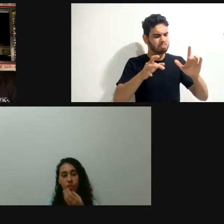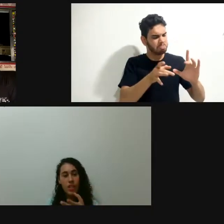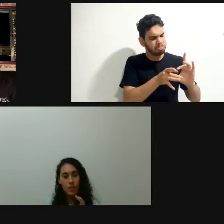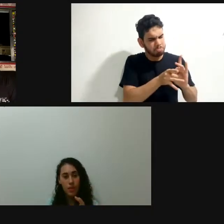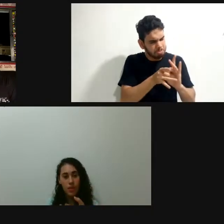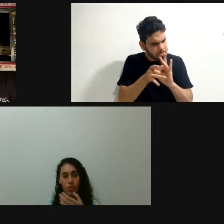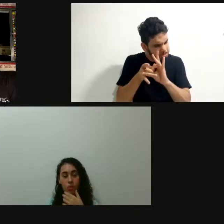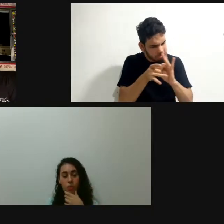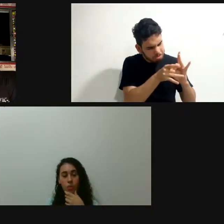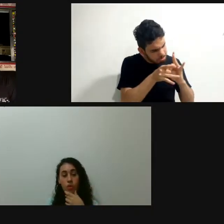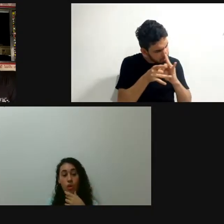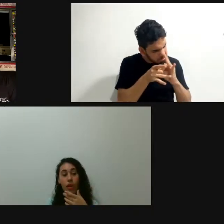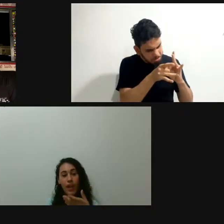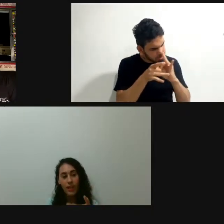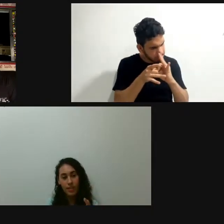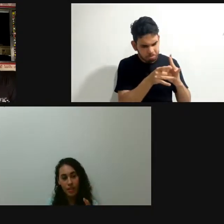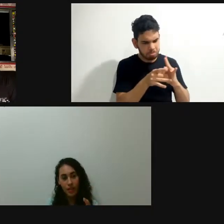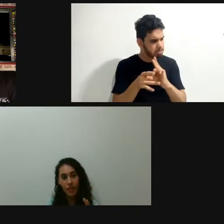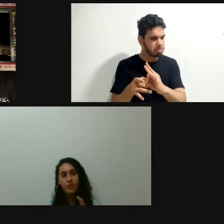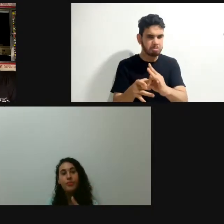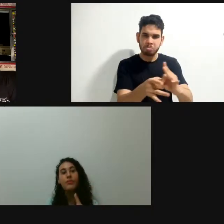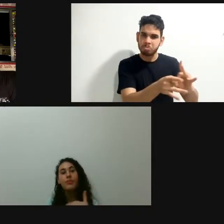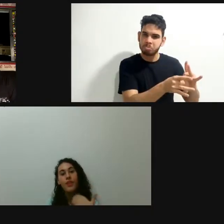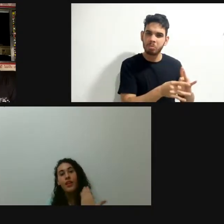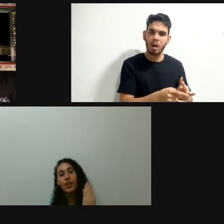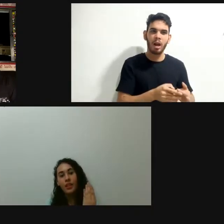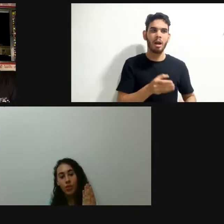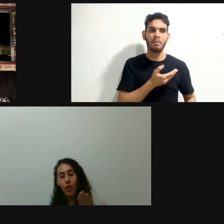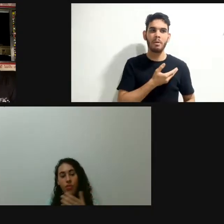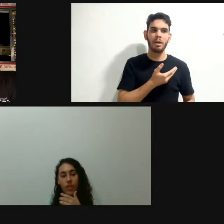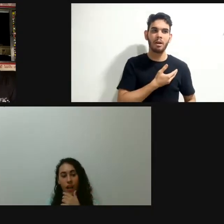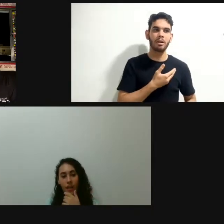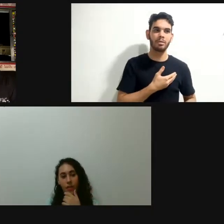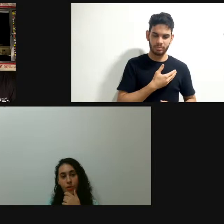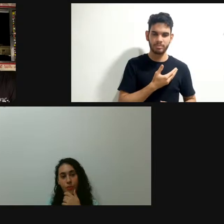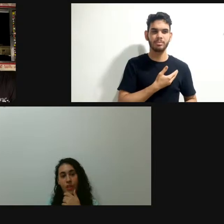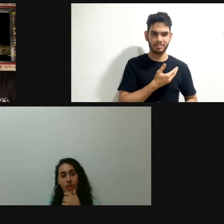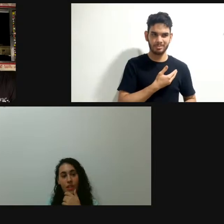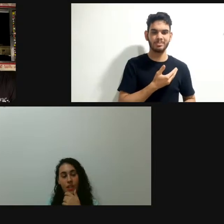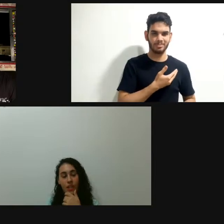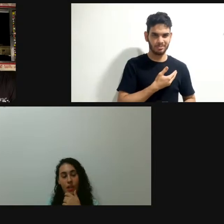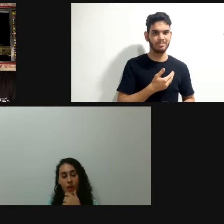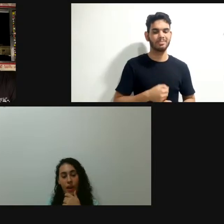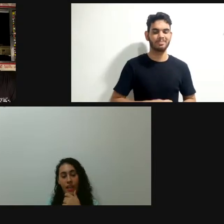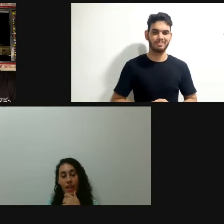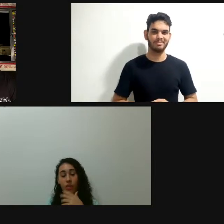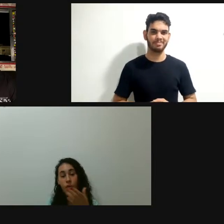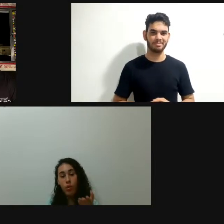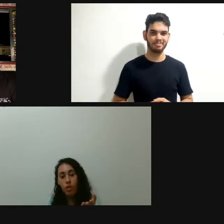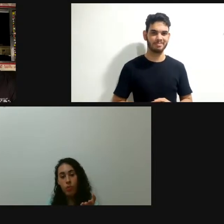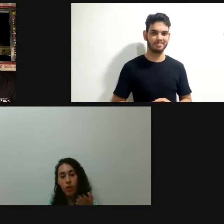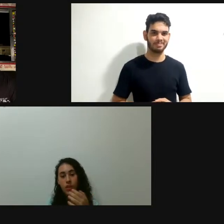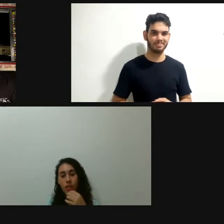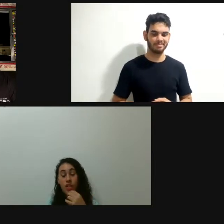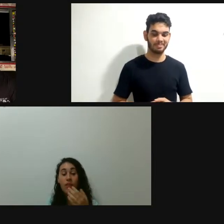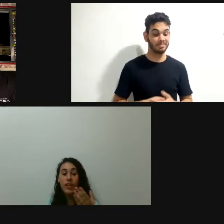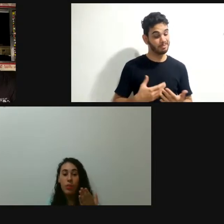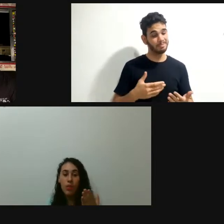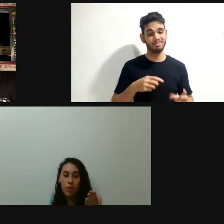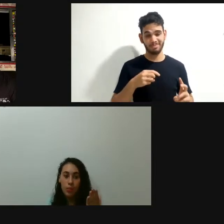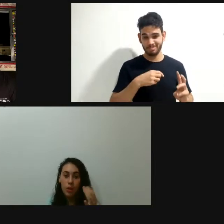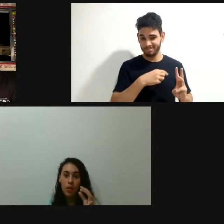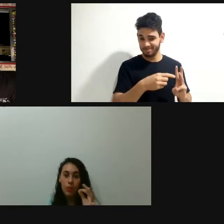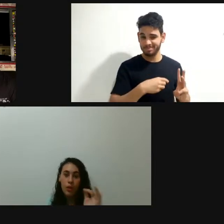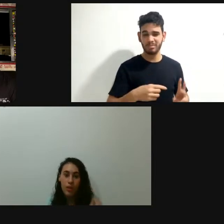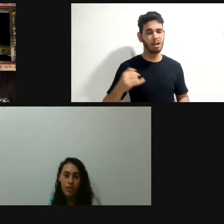muito firme com os colegas dela do orfanato. Então, e ela foi muito importante, ela vai ter